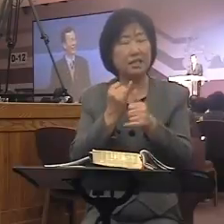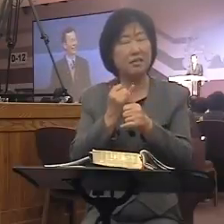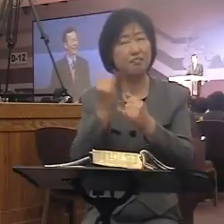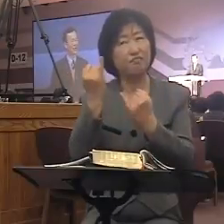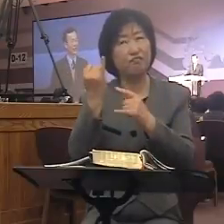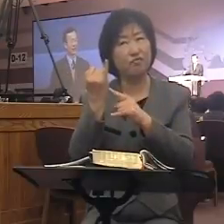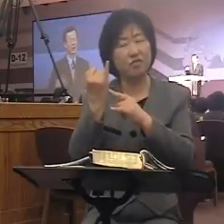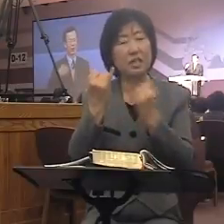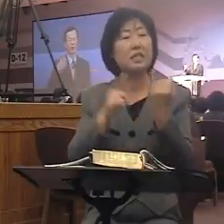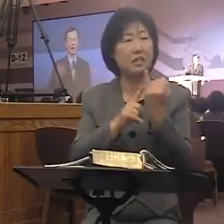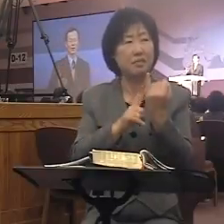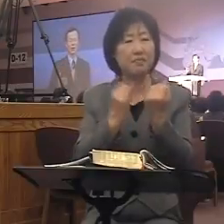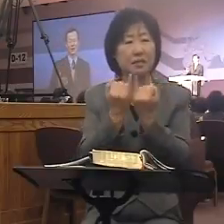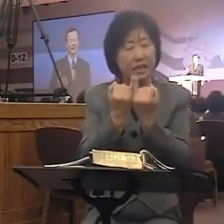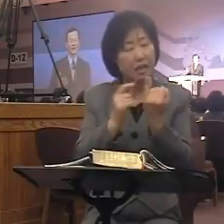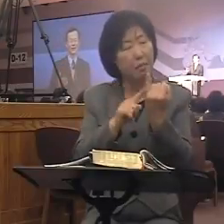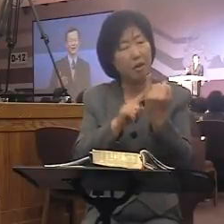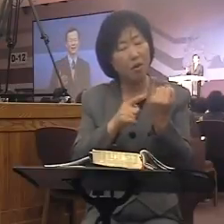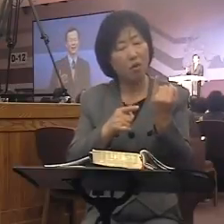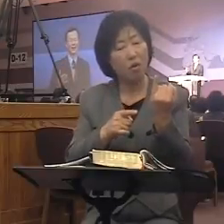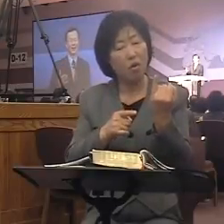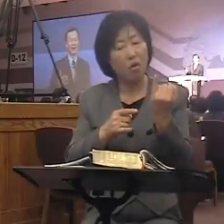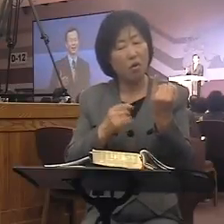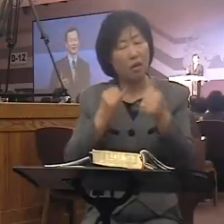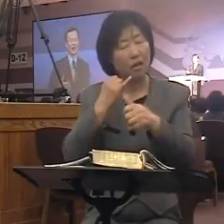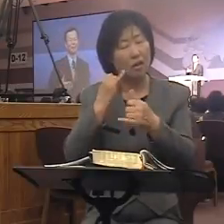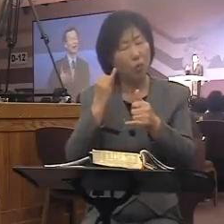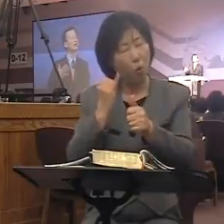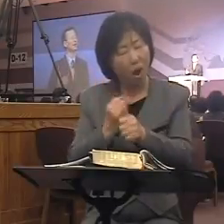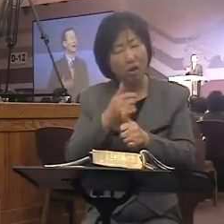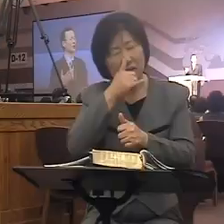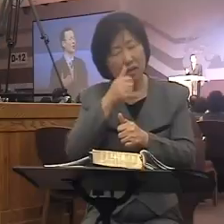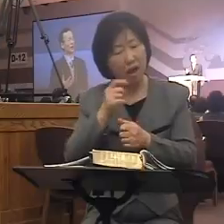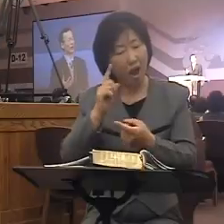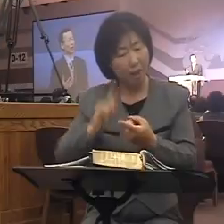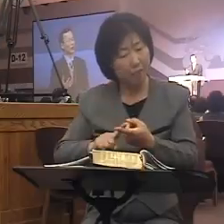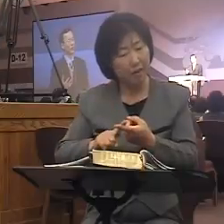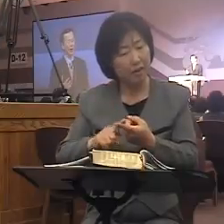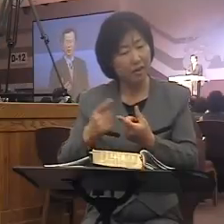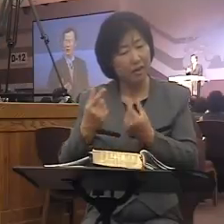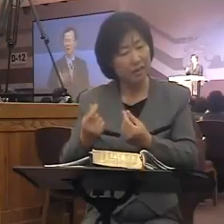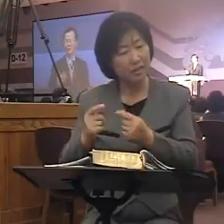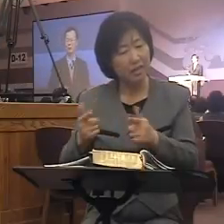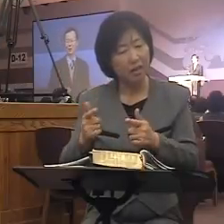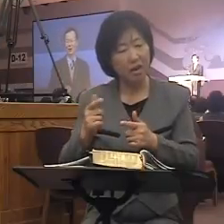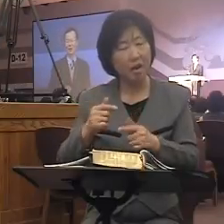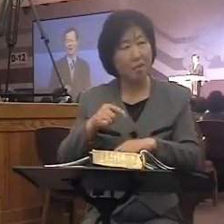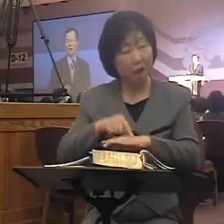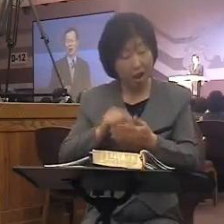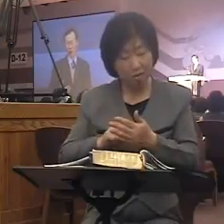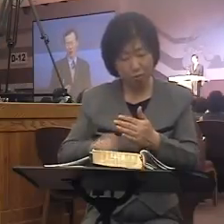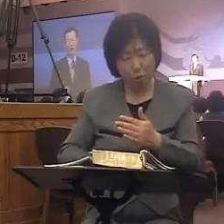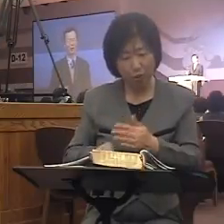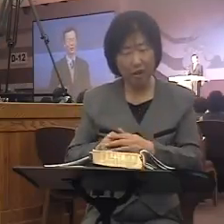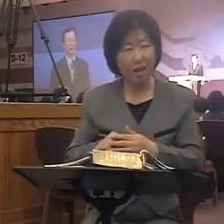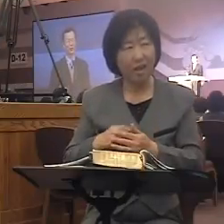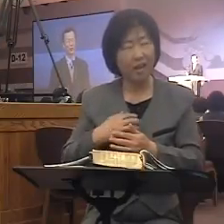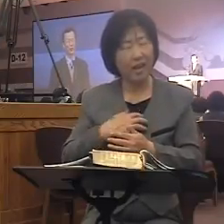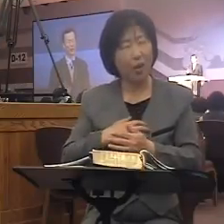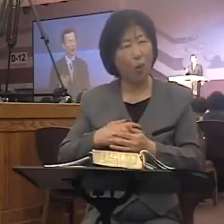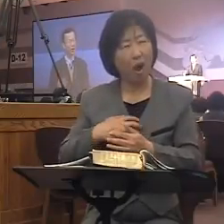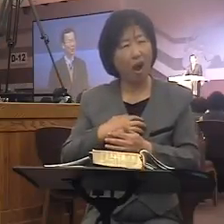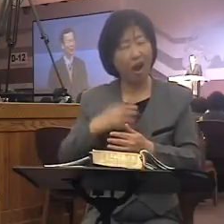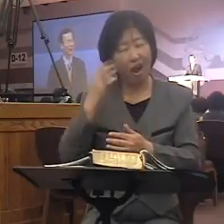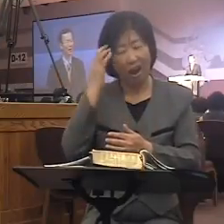있는가? 이미 결혼을 약속했는데 합당치가 않은 것 같아갖고 굉장히 마음속에 괴로워하고